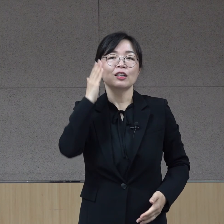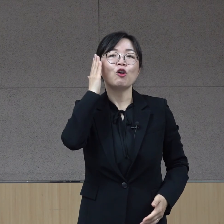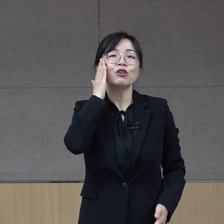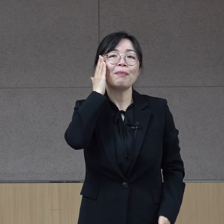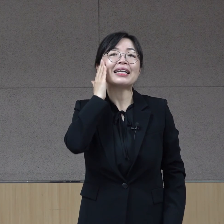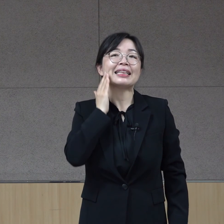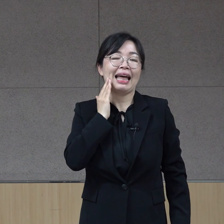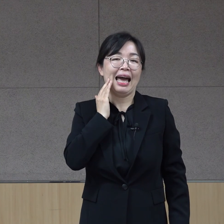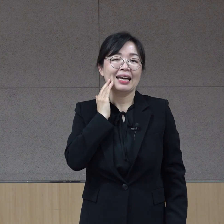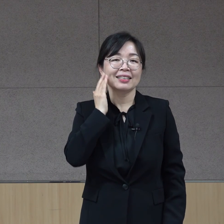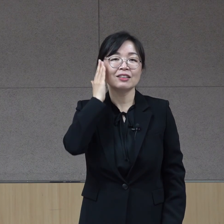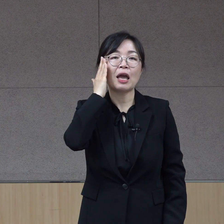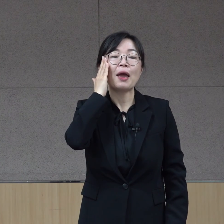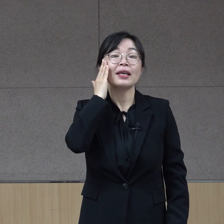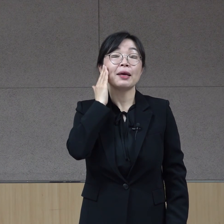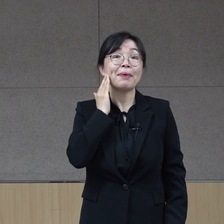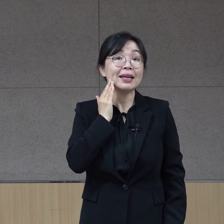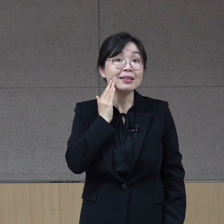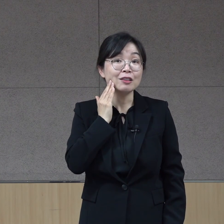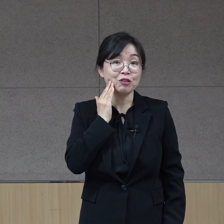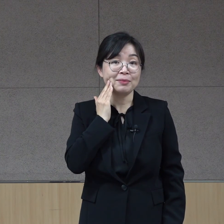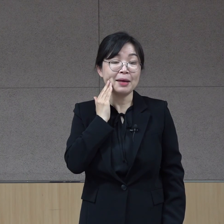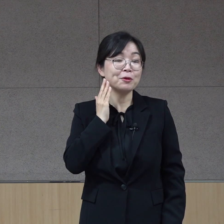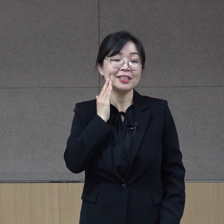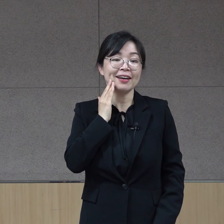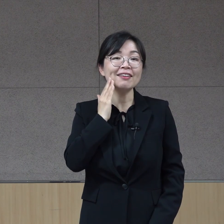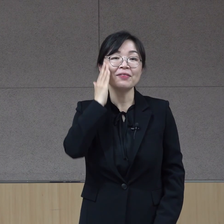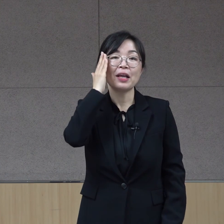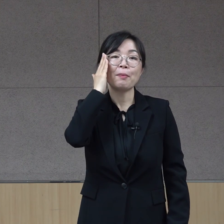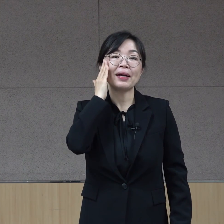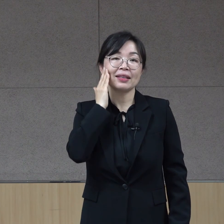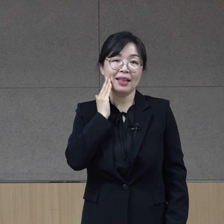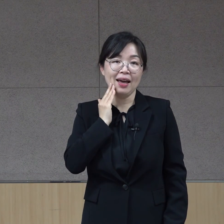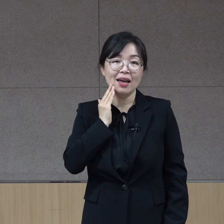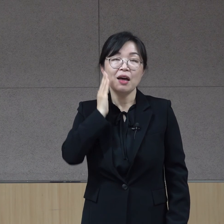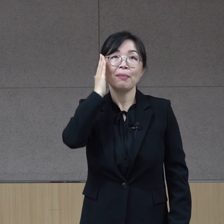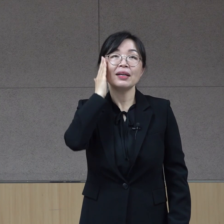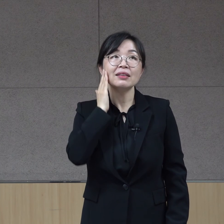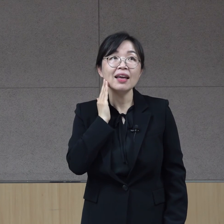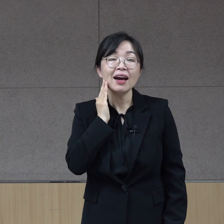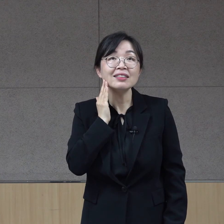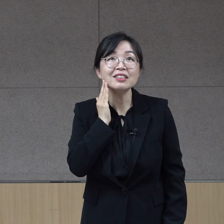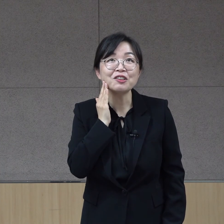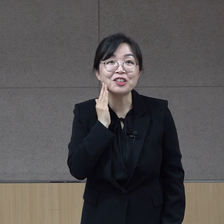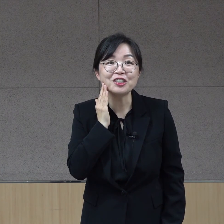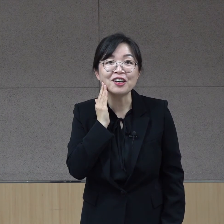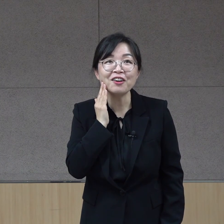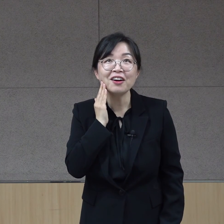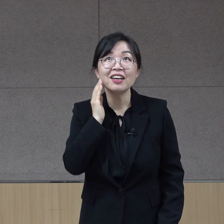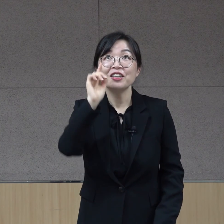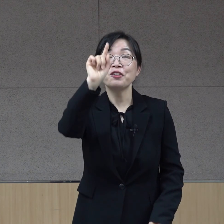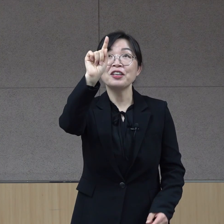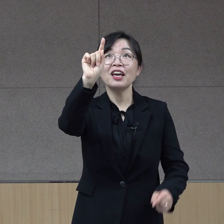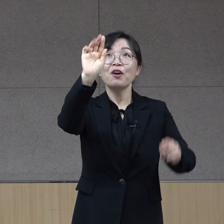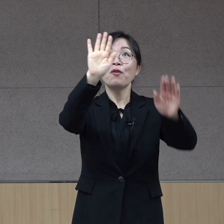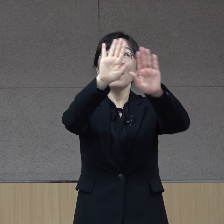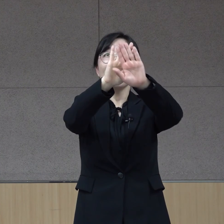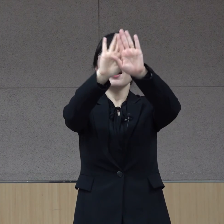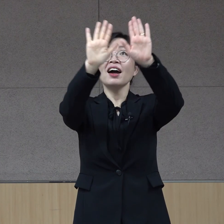얼굴이 파랗다. 그래서 이게 파라탄수화입니다. 해보실까요? 파랗다. 파란데 하늘은 어디 있어요? 여기에